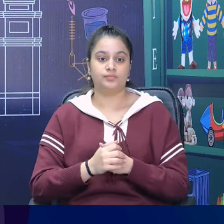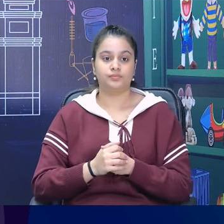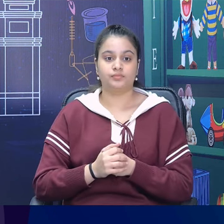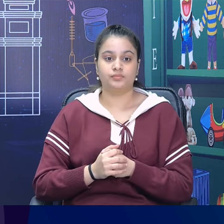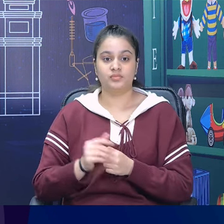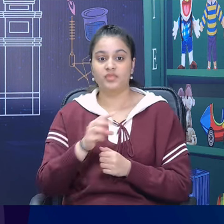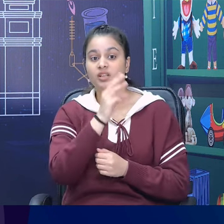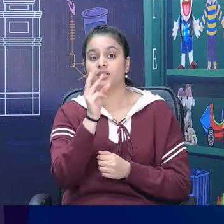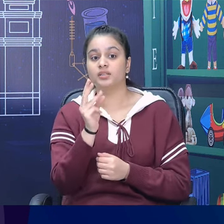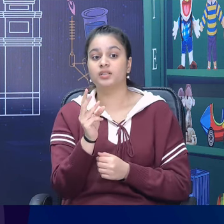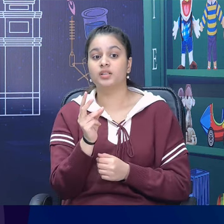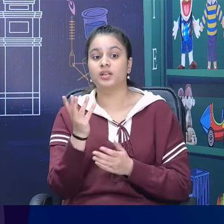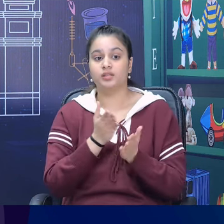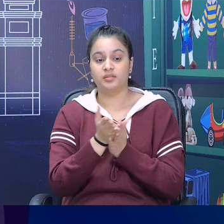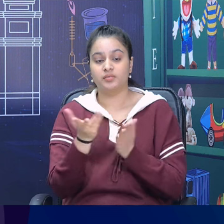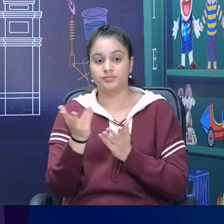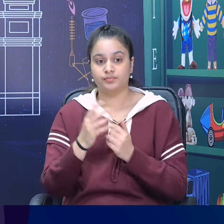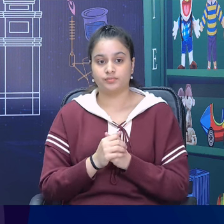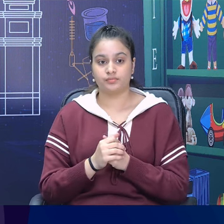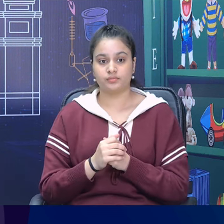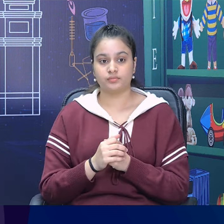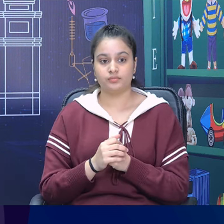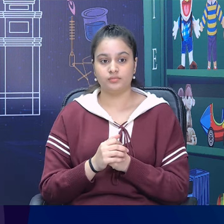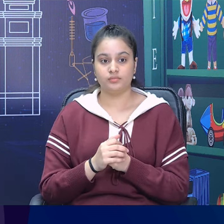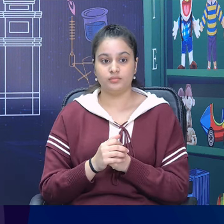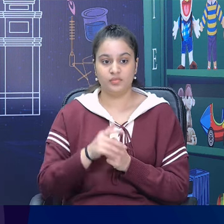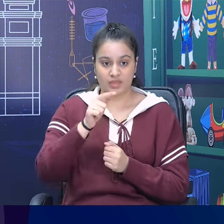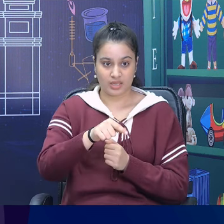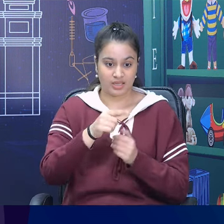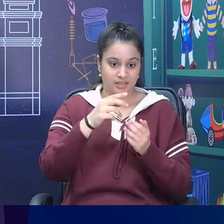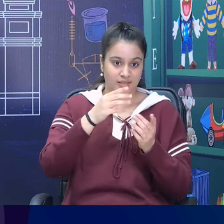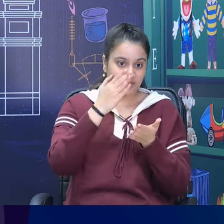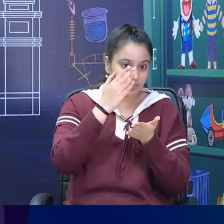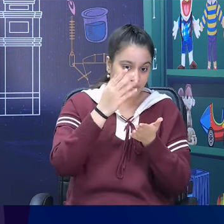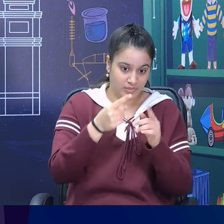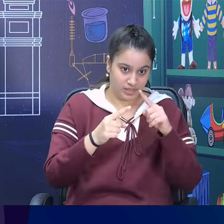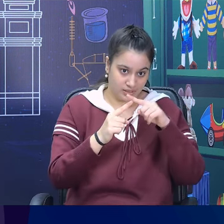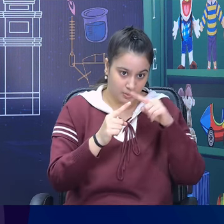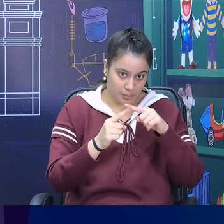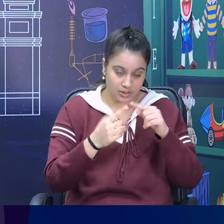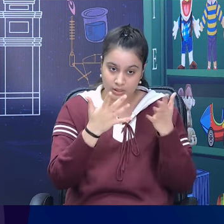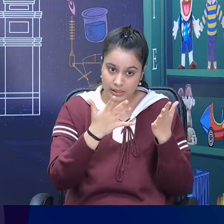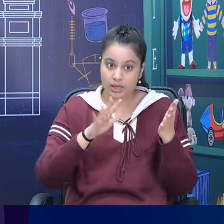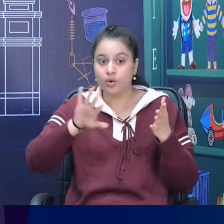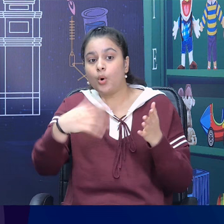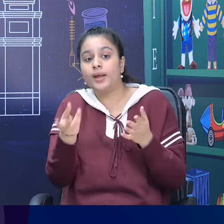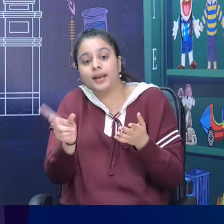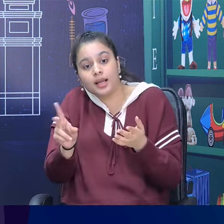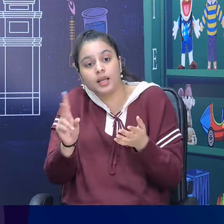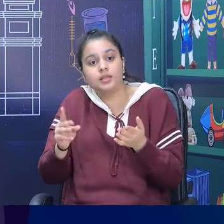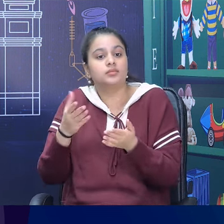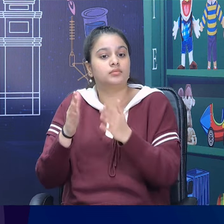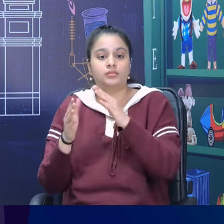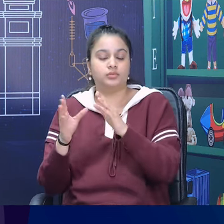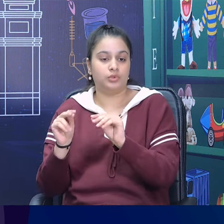हमारा जो थर्ड टाइप है व है नॉन टर्मिनेटिंग एंड नॉन रिपीटिंग डेसिमल्स तो जैसे ही इसके नाम से पता चल रहा है कि जो नॉन